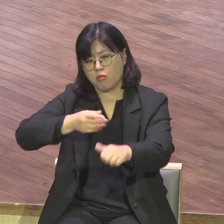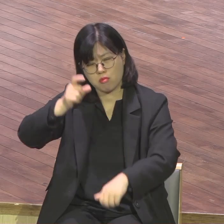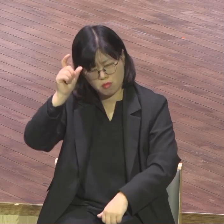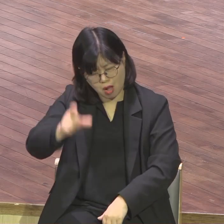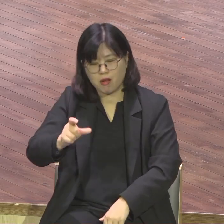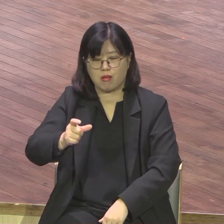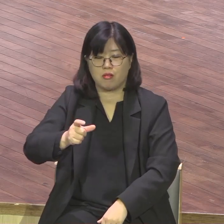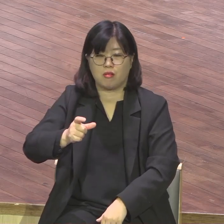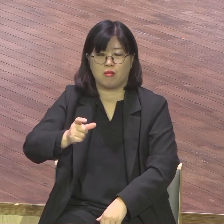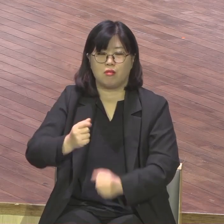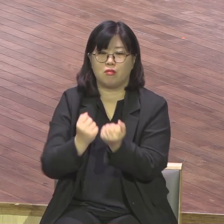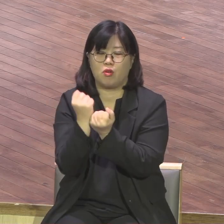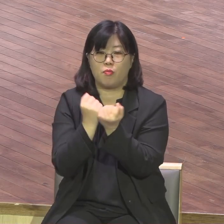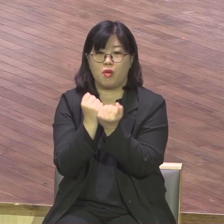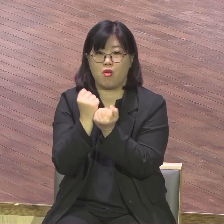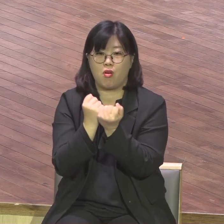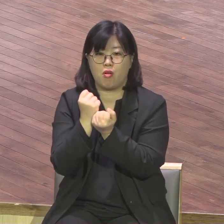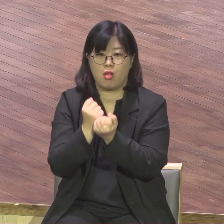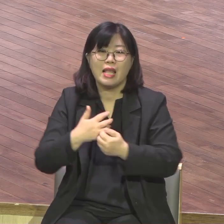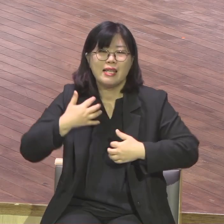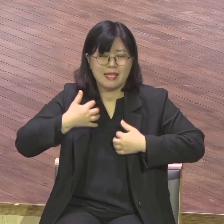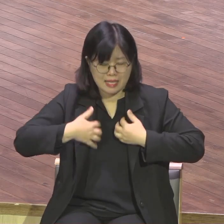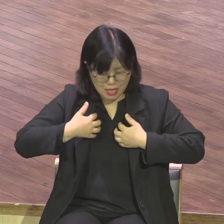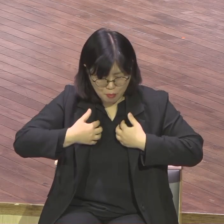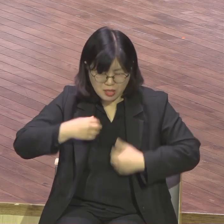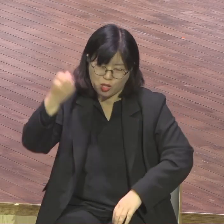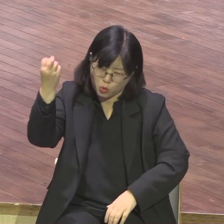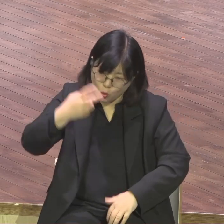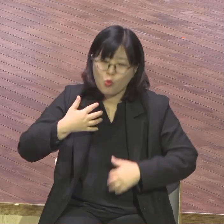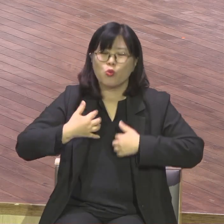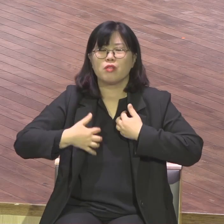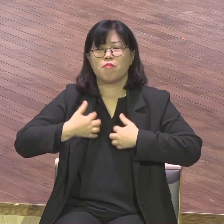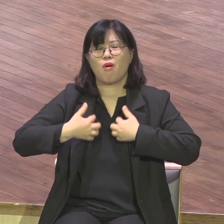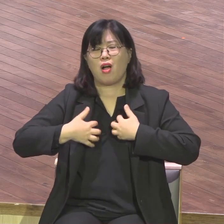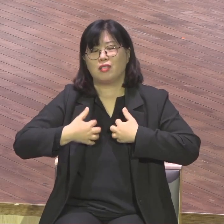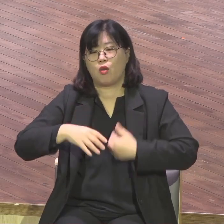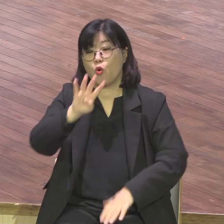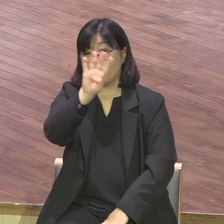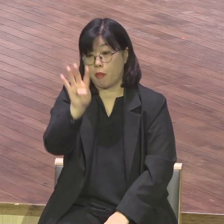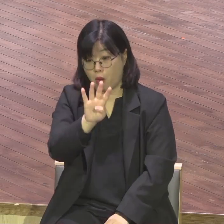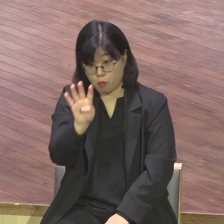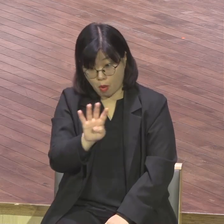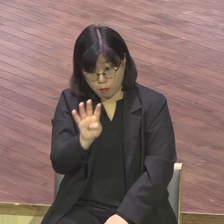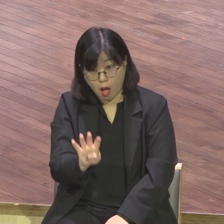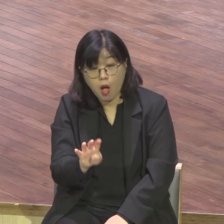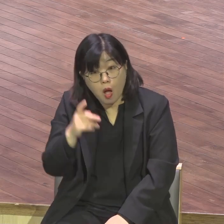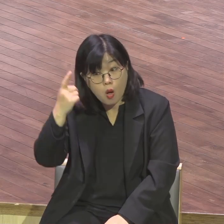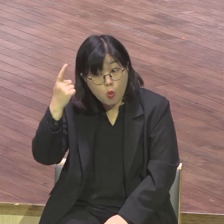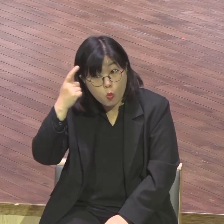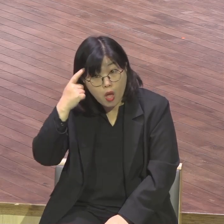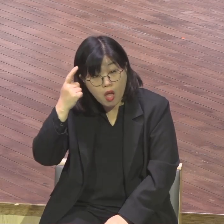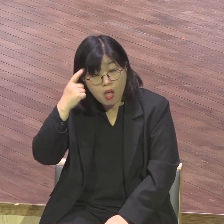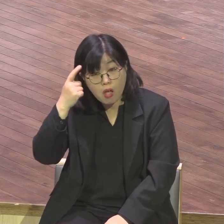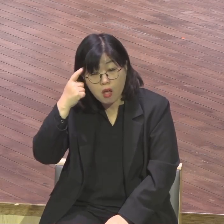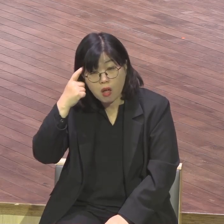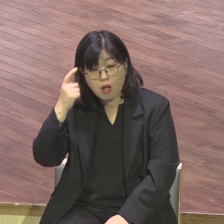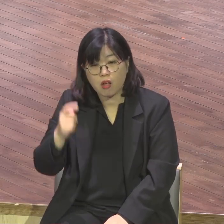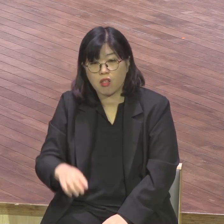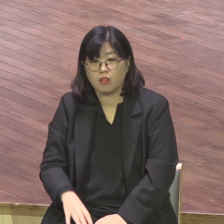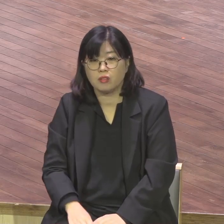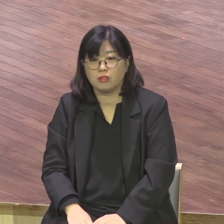반복적으로 이렇게 반복하는 이유가 뭐냐? 역으로 보면 지금 주변에 펼쳐지는